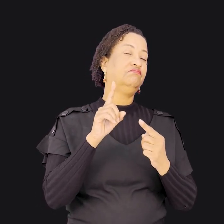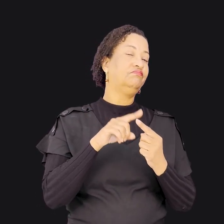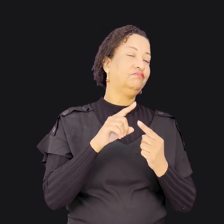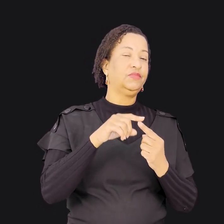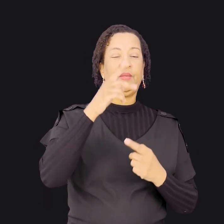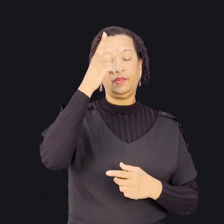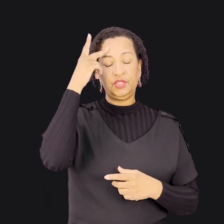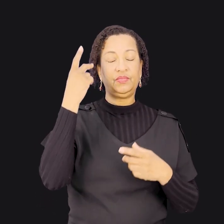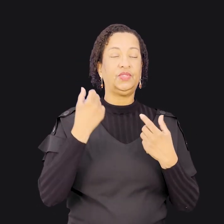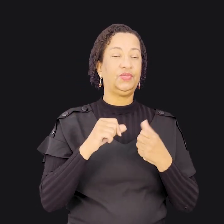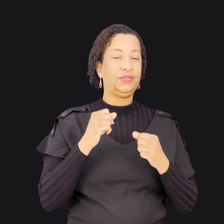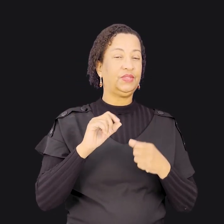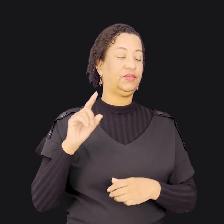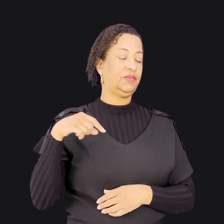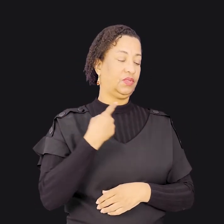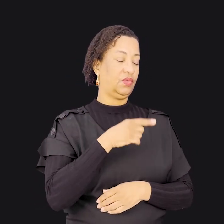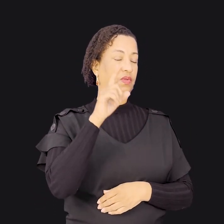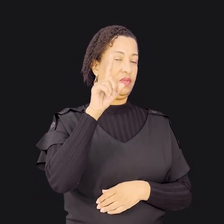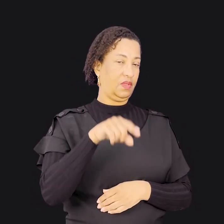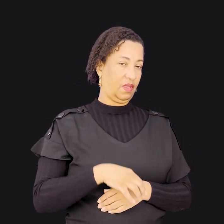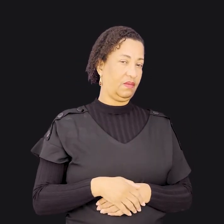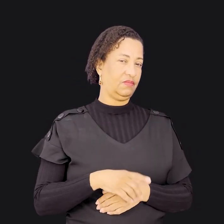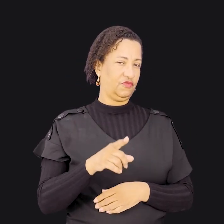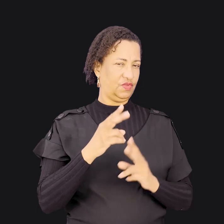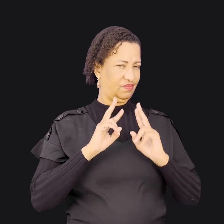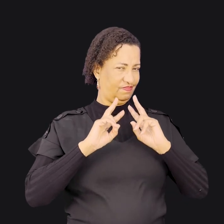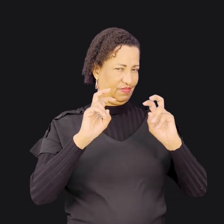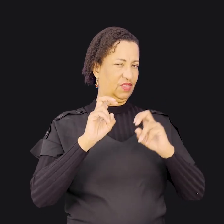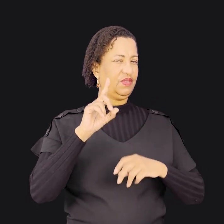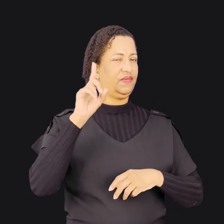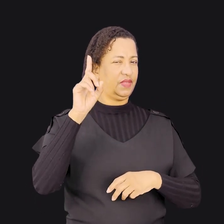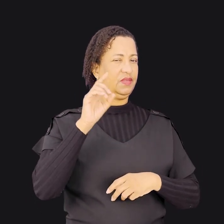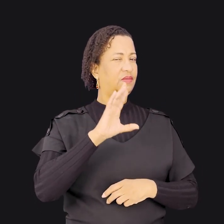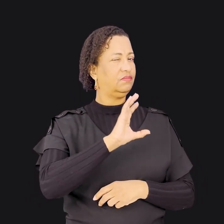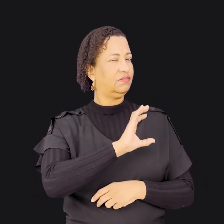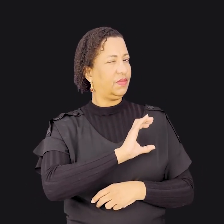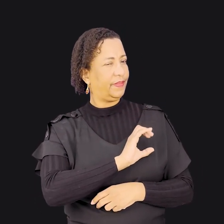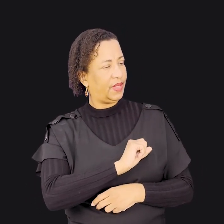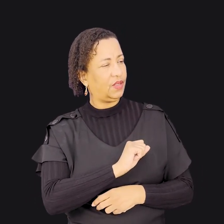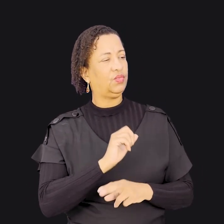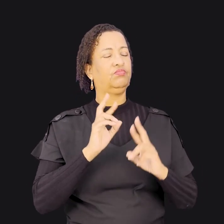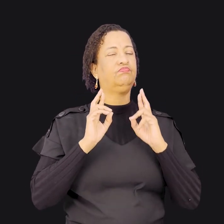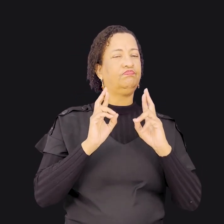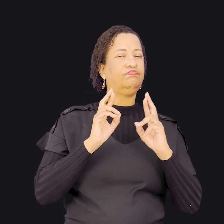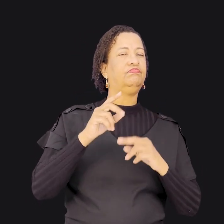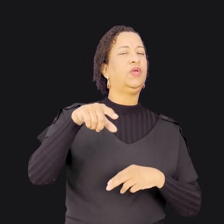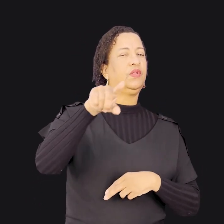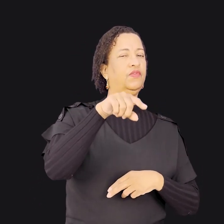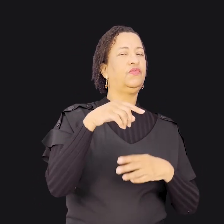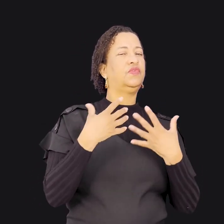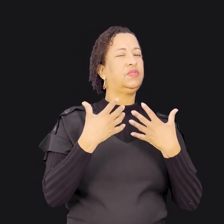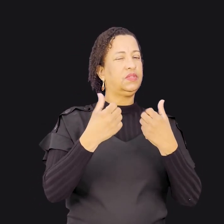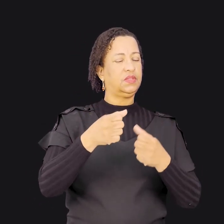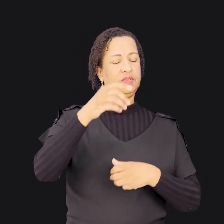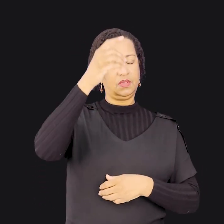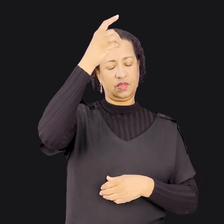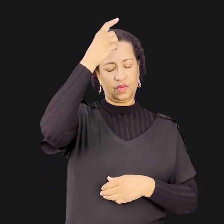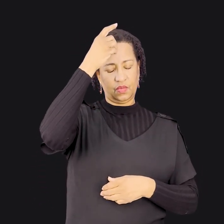tipo de pessoas é necessário que sejamos? Você não vê que Deus tem sido amoroso, esperando que você aceite o dom da sua